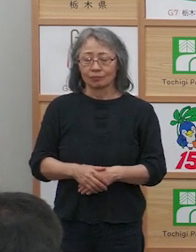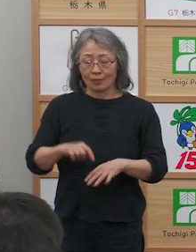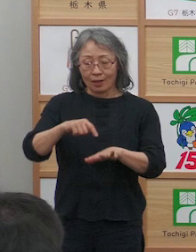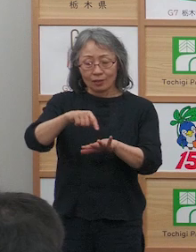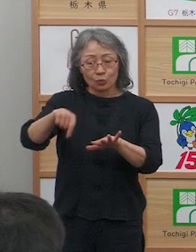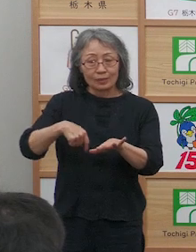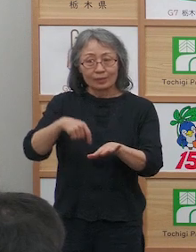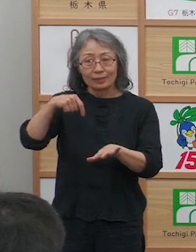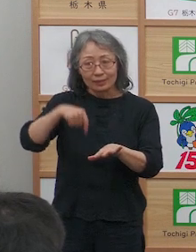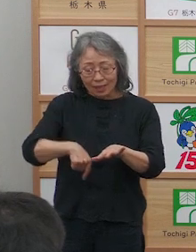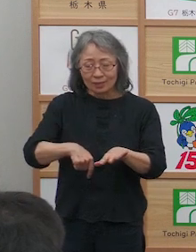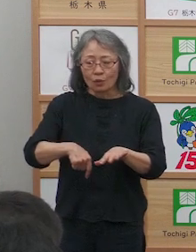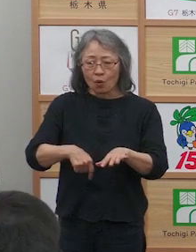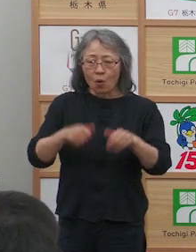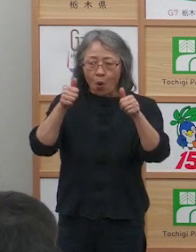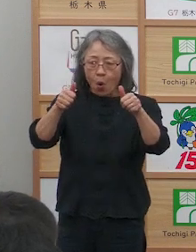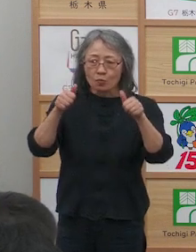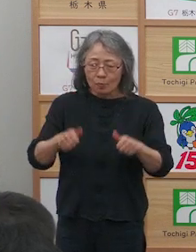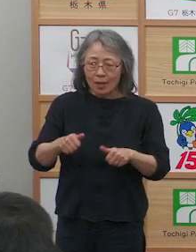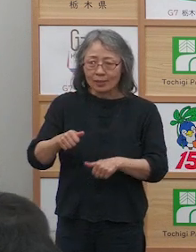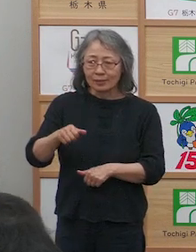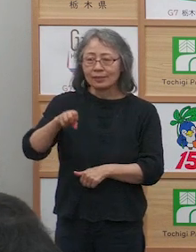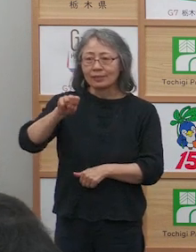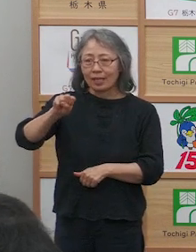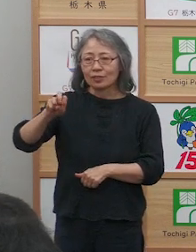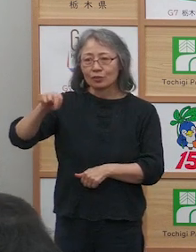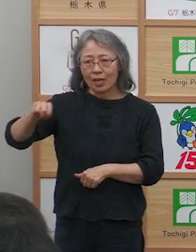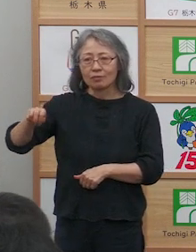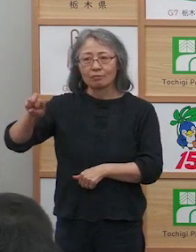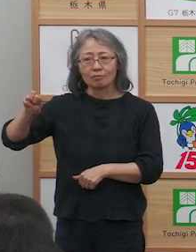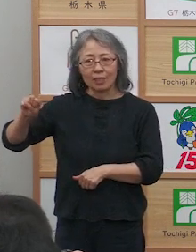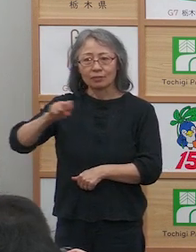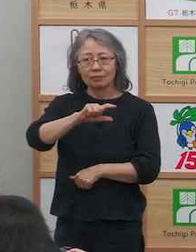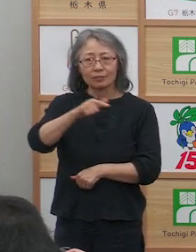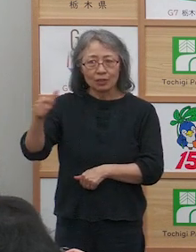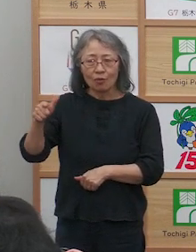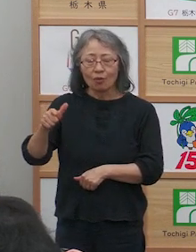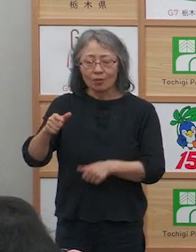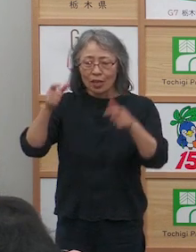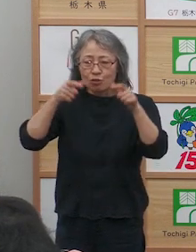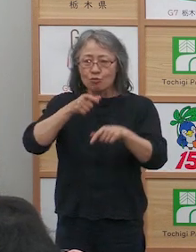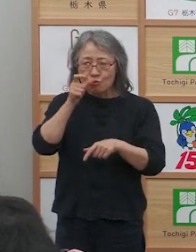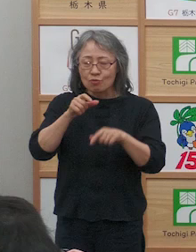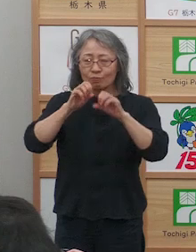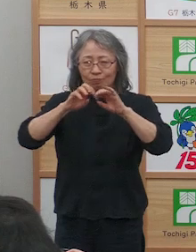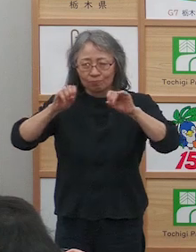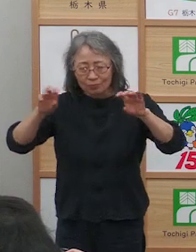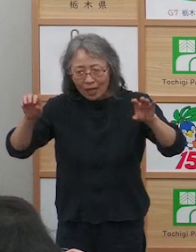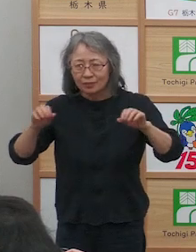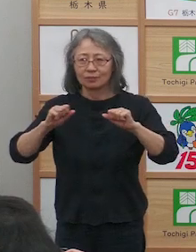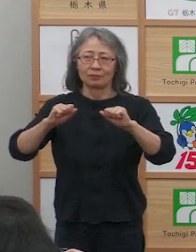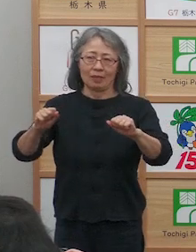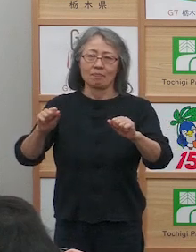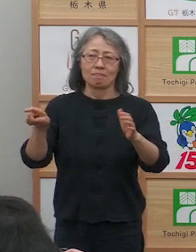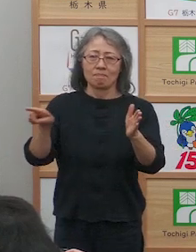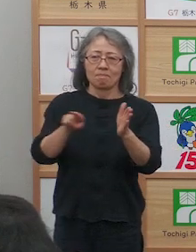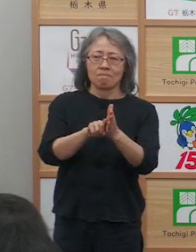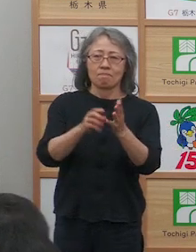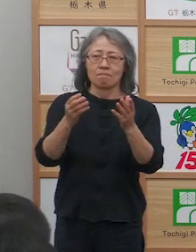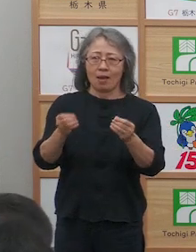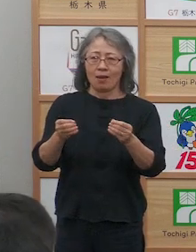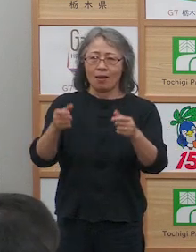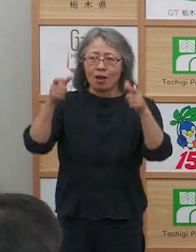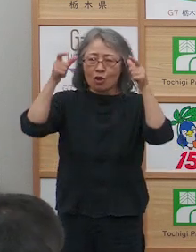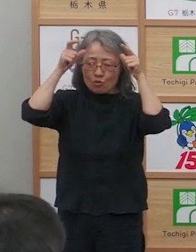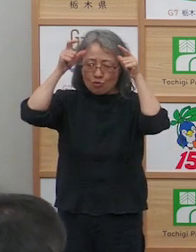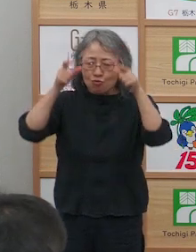ではホームページあるいは SNS 等で牛乳の消費を呼びかけてきたところでありますけれども、牛